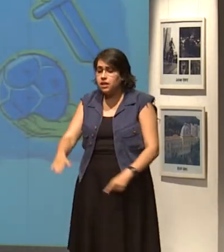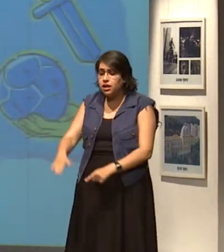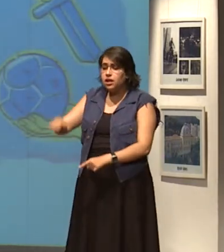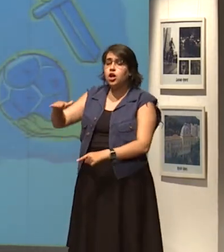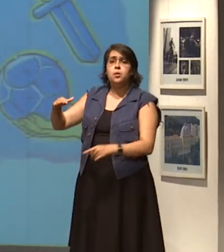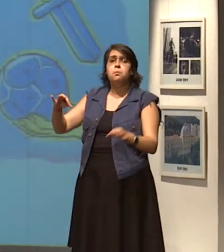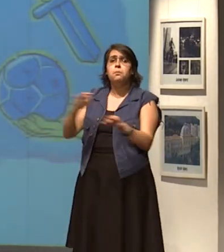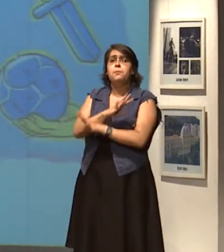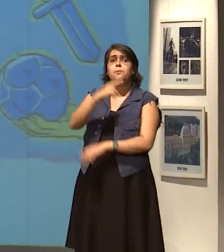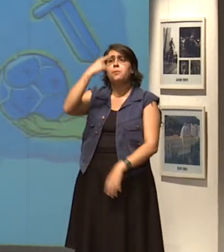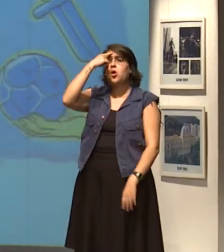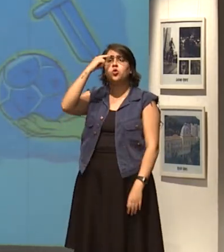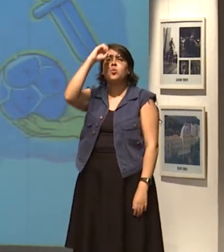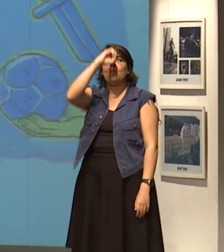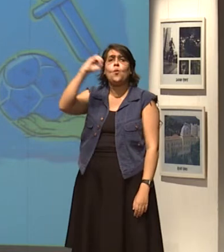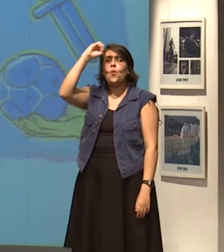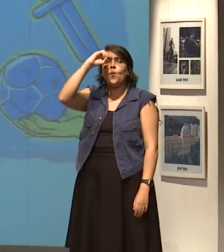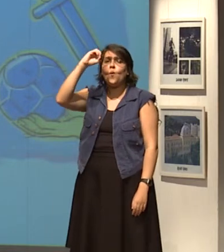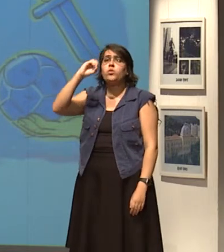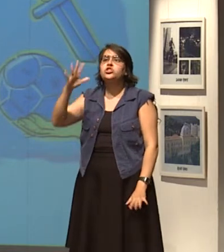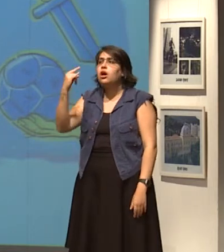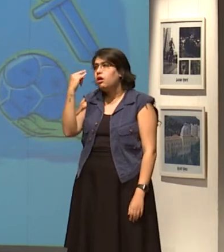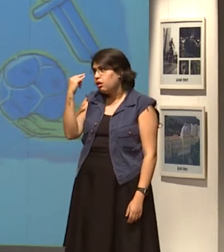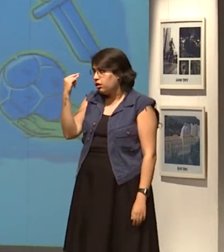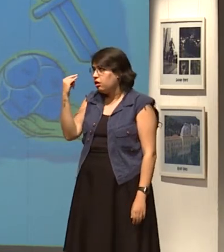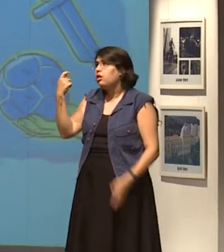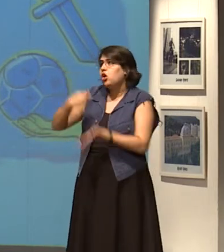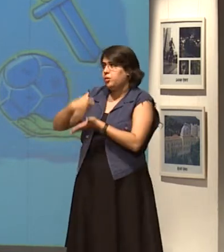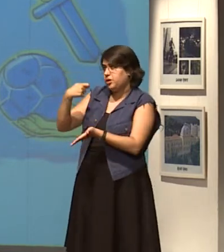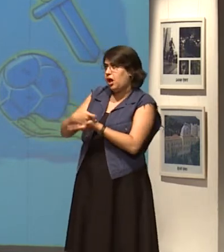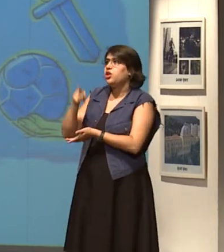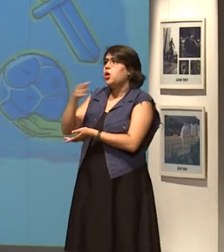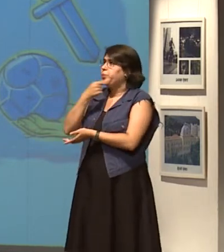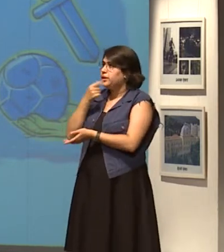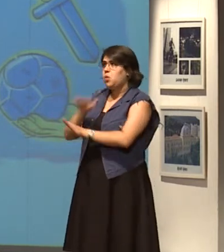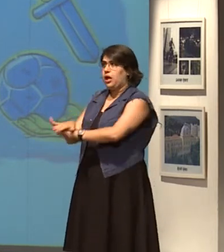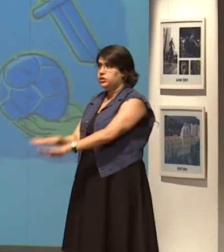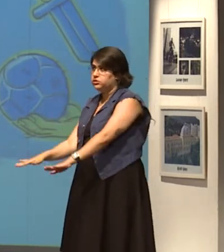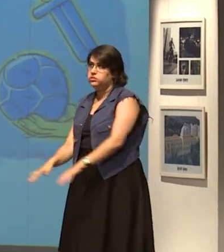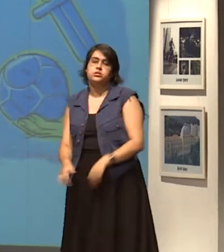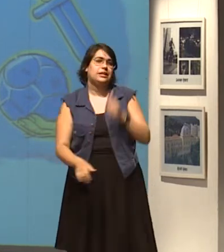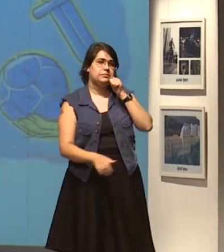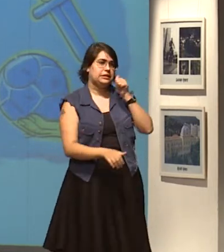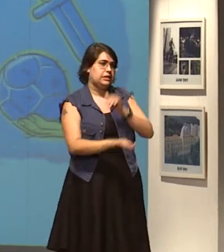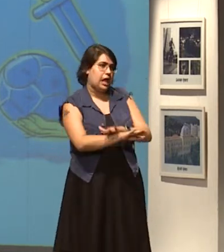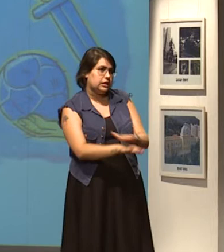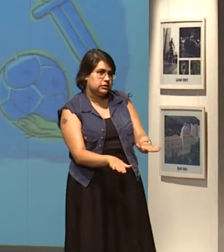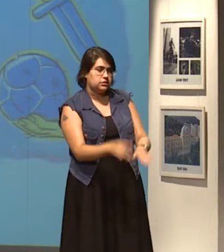E desde criança, ela já nasce com isso, mesmo ela sem ter nenhuma formação prévia. A menina tem que ser